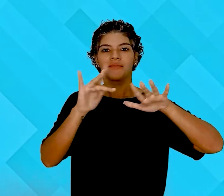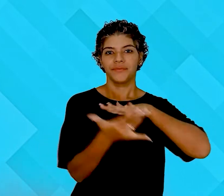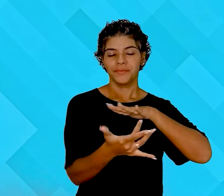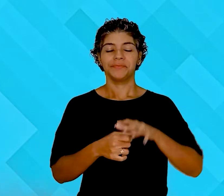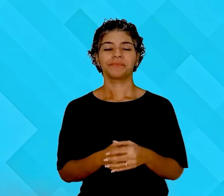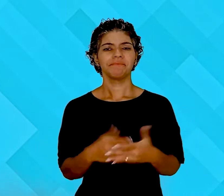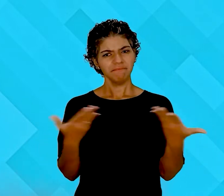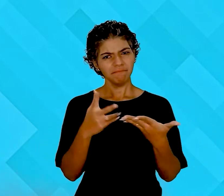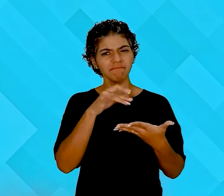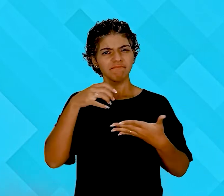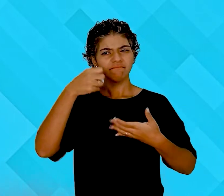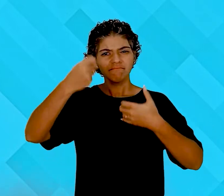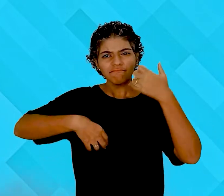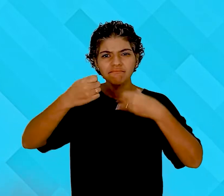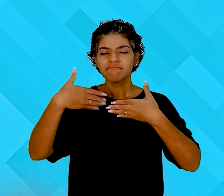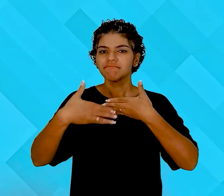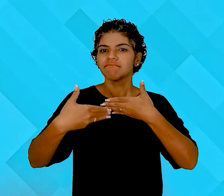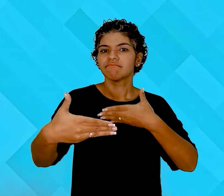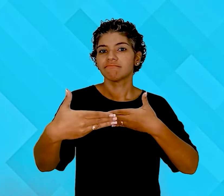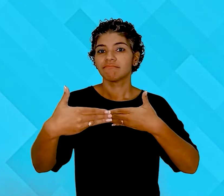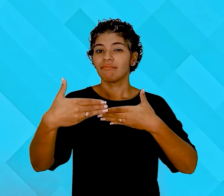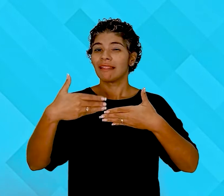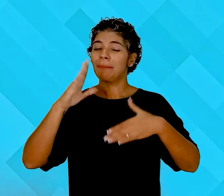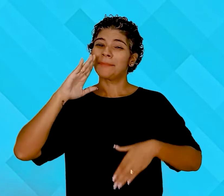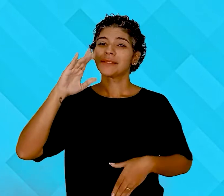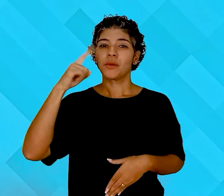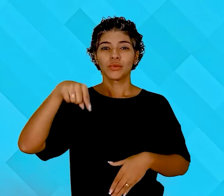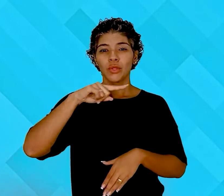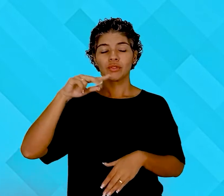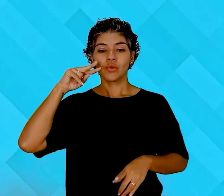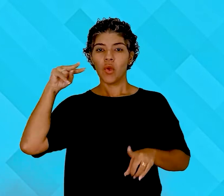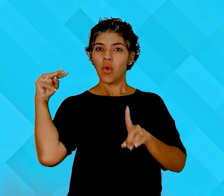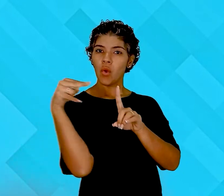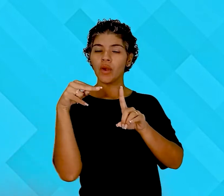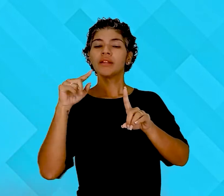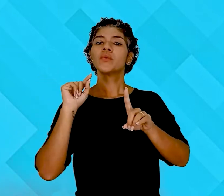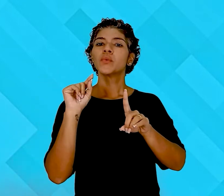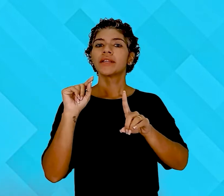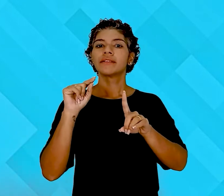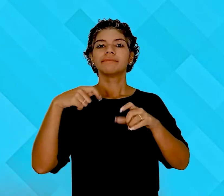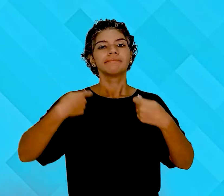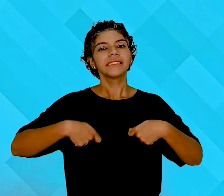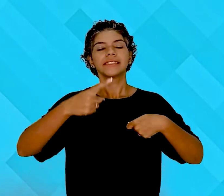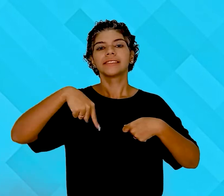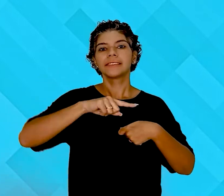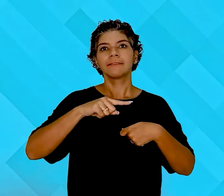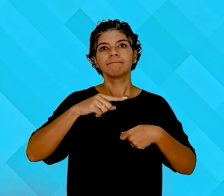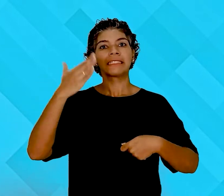acima de tudo, olhando com essa crueza, a gente precisa também ter um olhar que passa por cima disso tudo e pensa, o